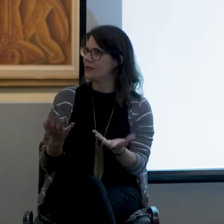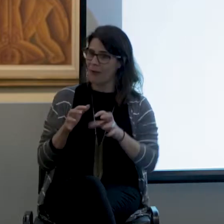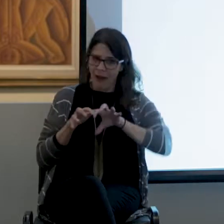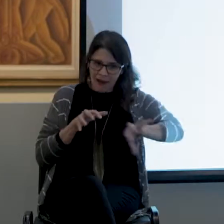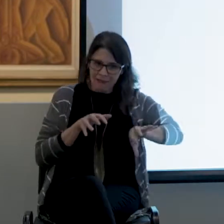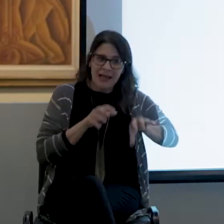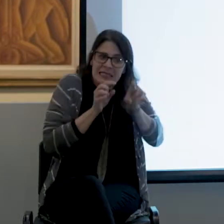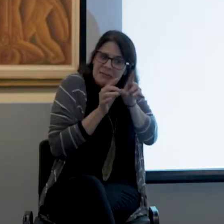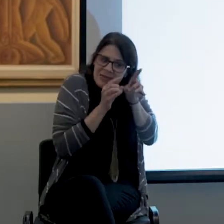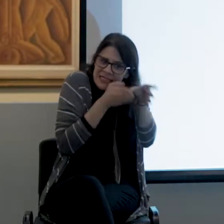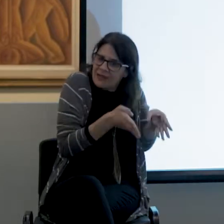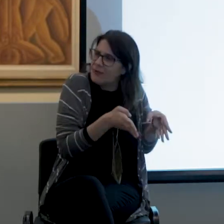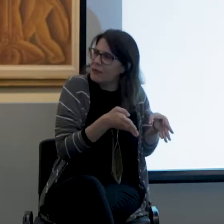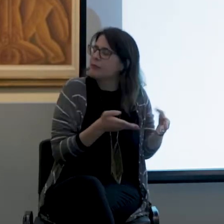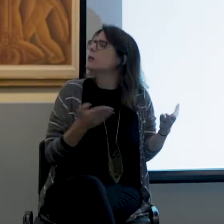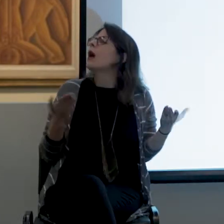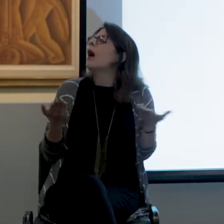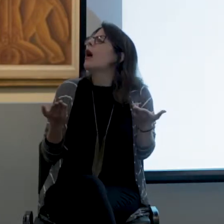E quem faz arte